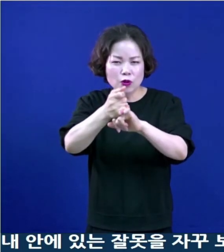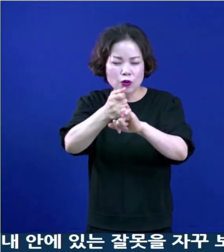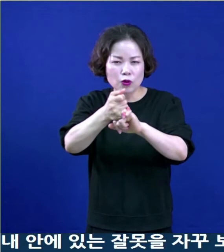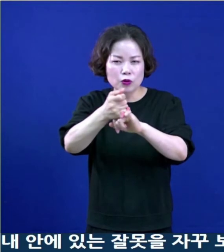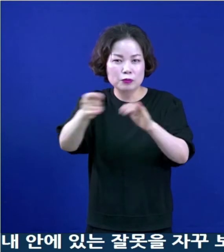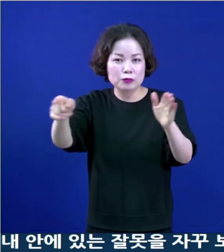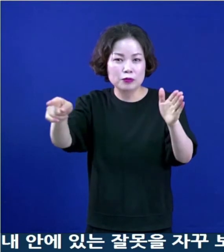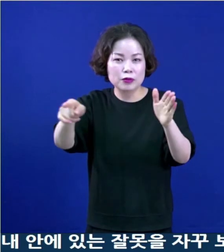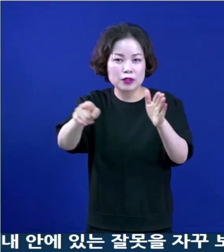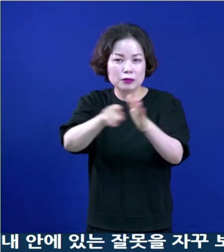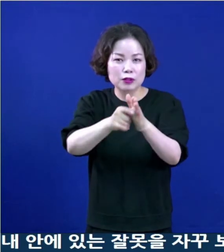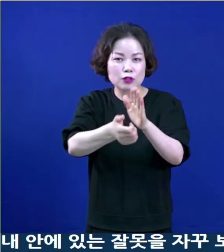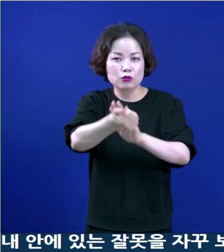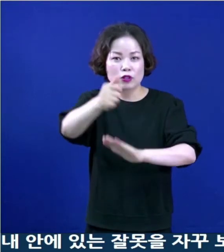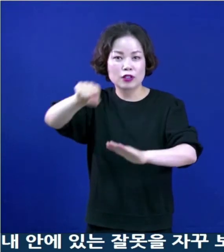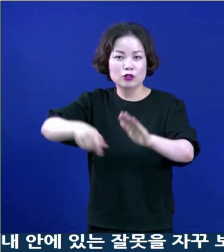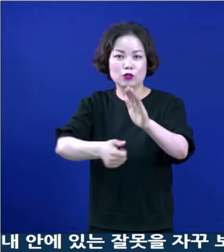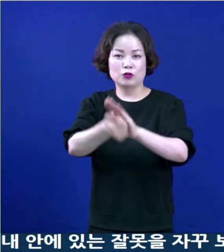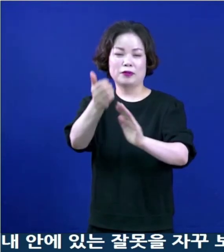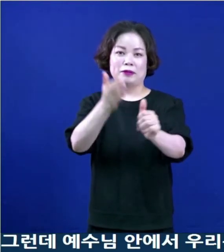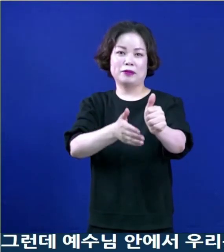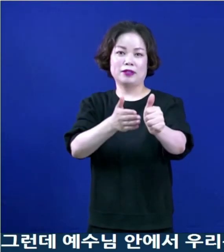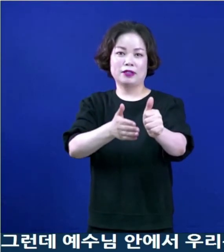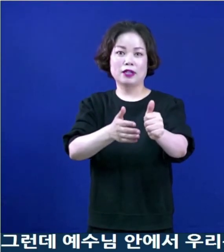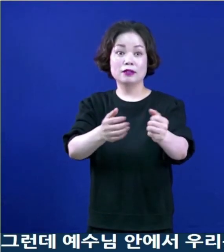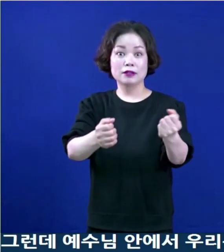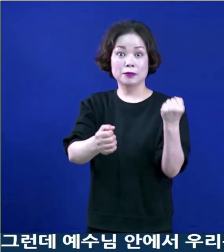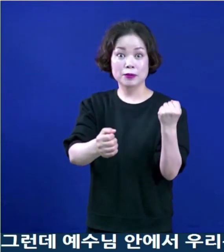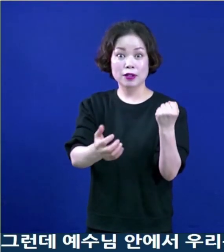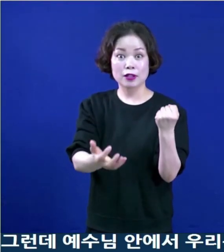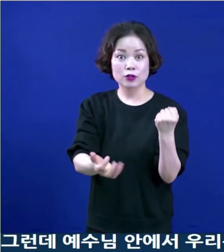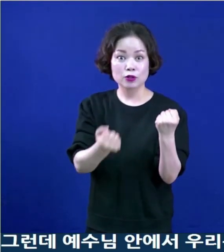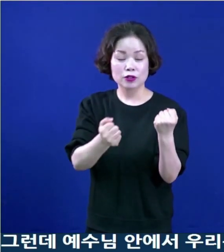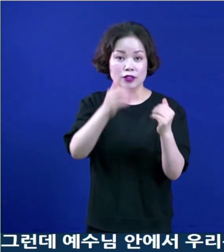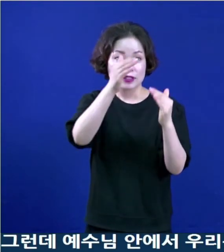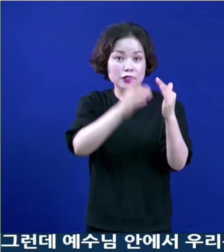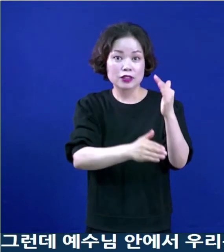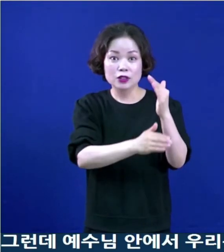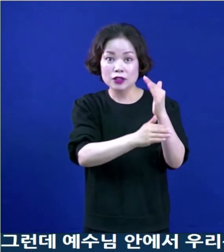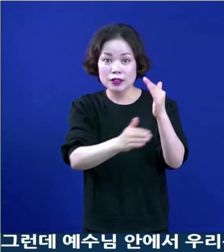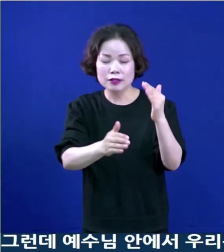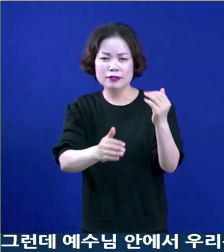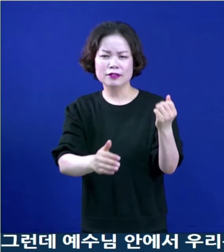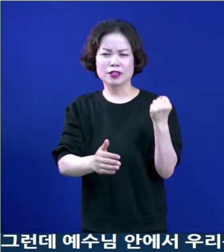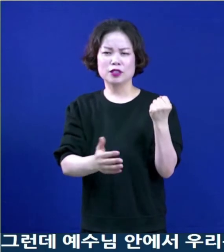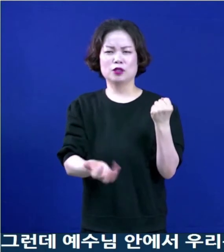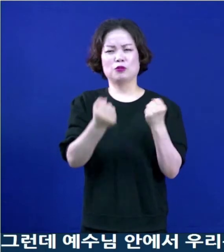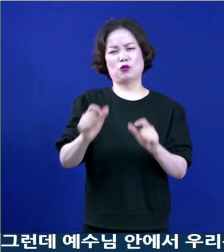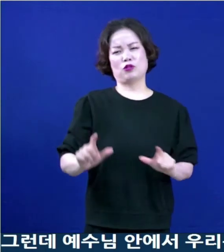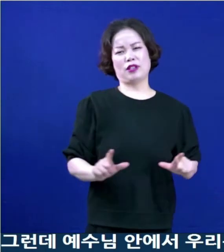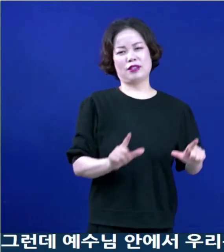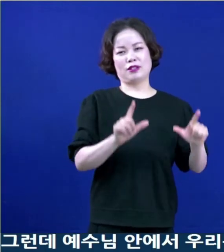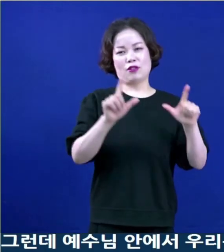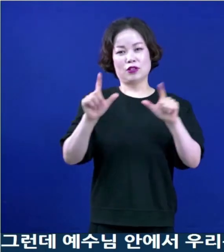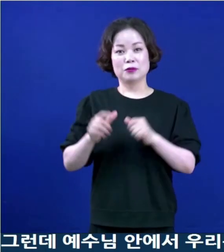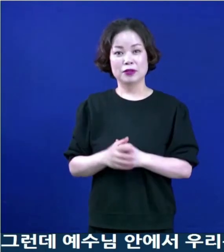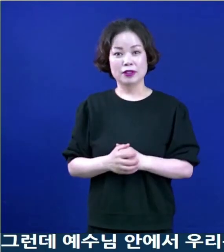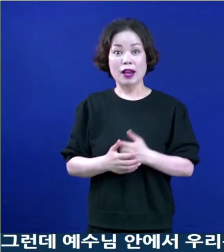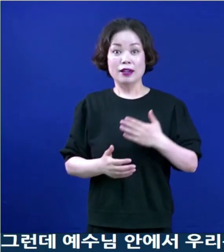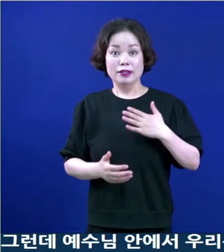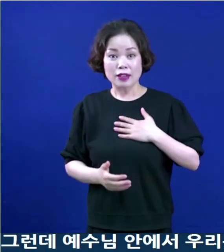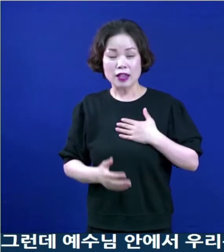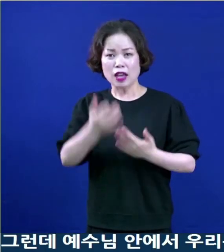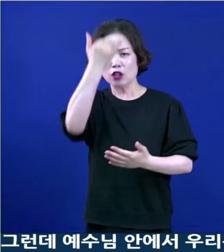주 안에서 소망합니다. 그 힘으로 성도는 그 힘으로 사는 겁니다. 내가